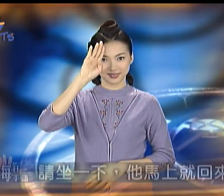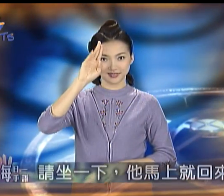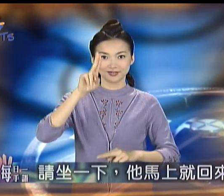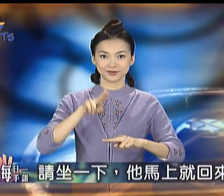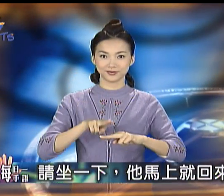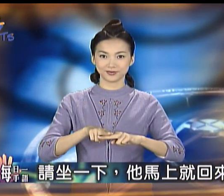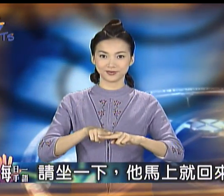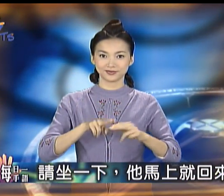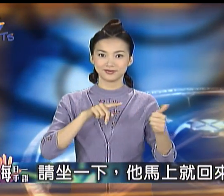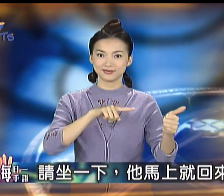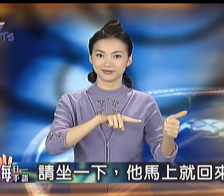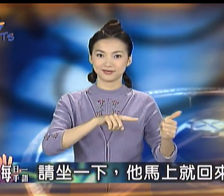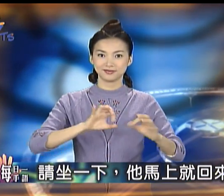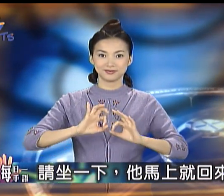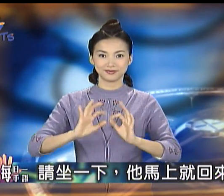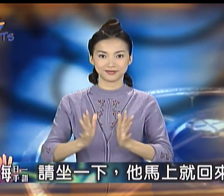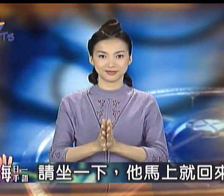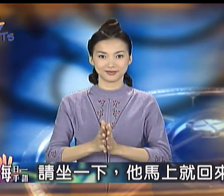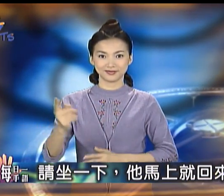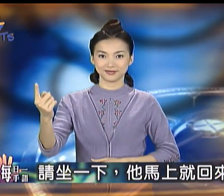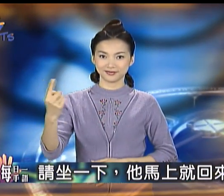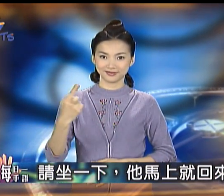请坐一下，他马上就